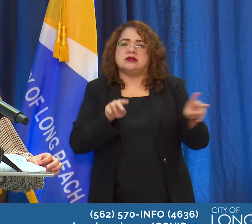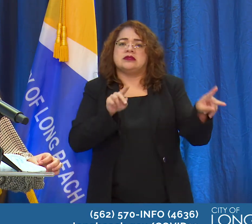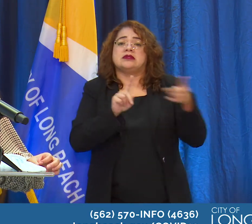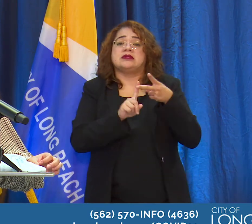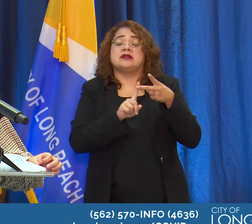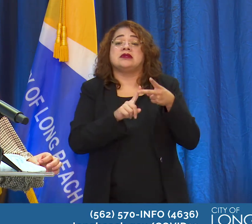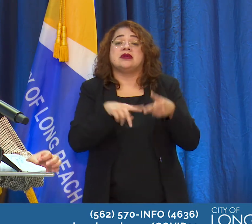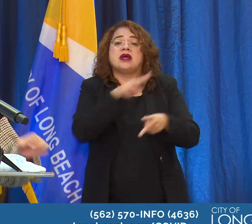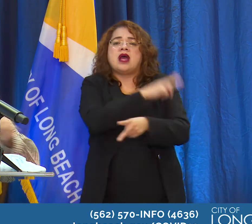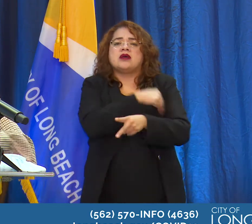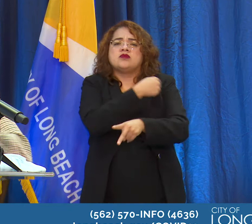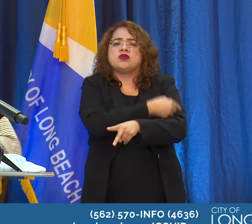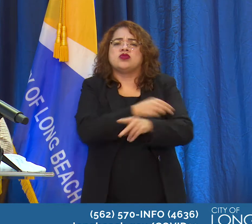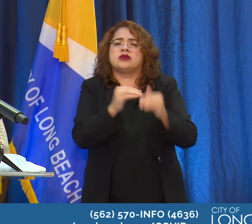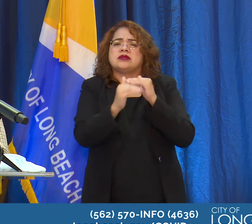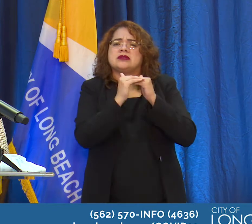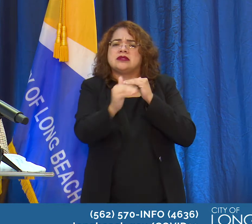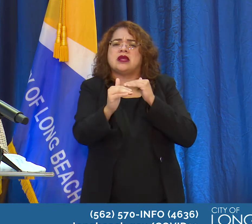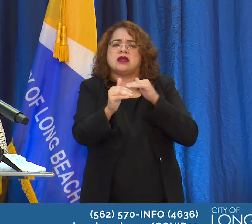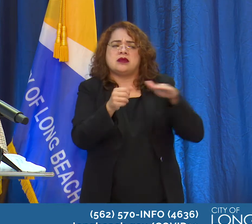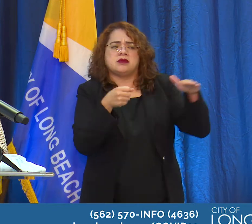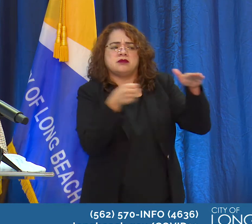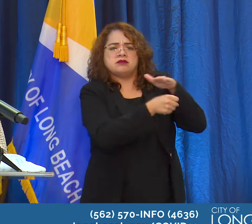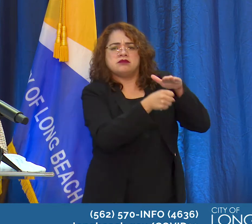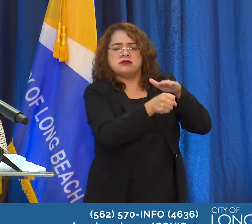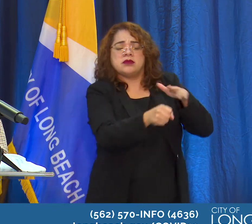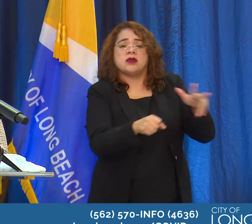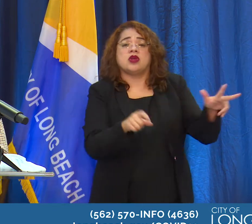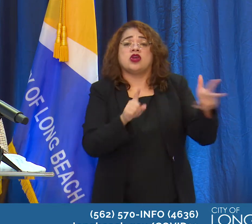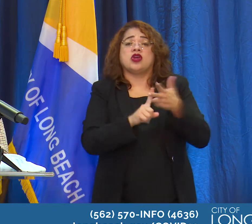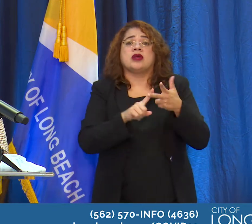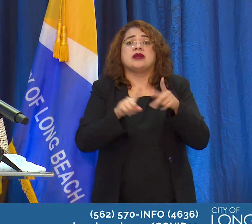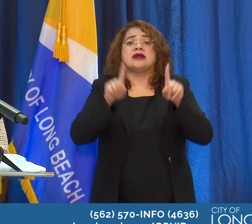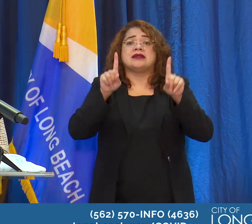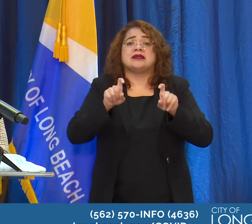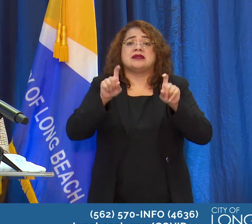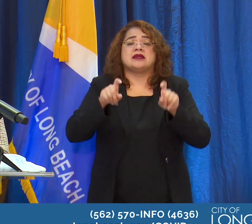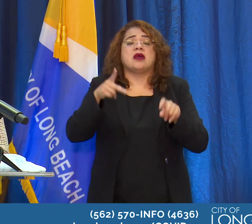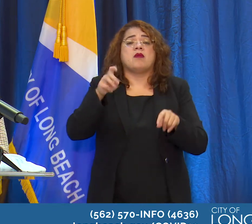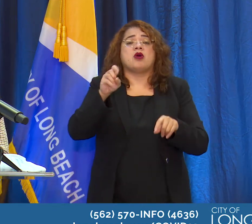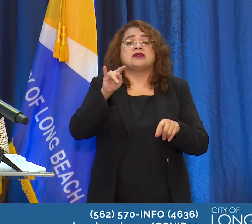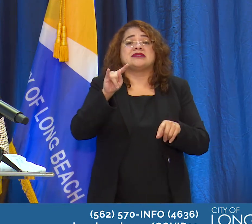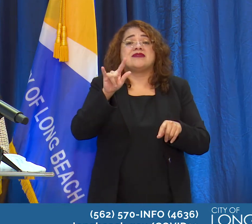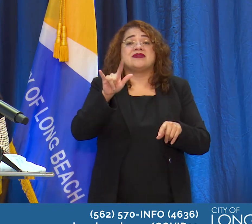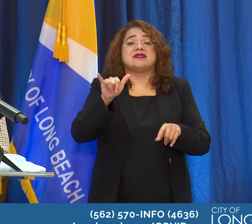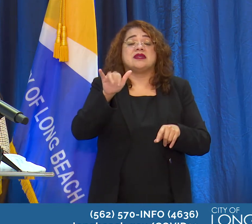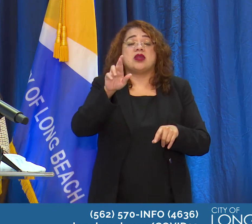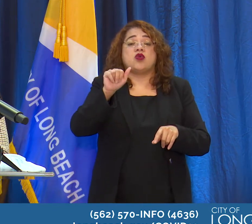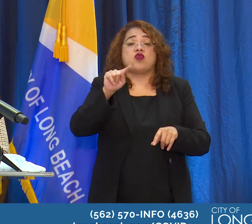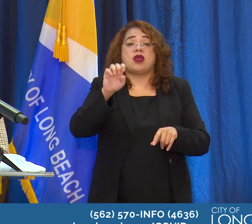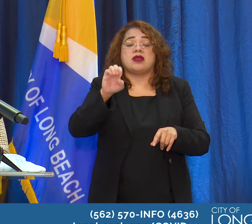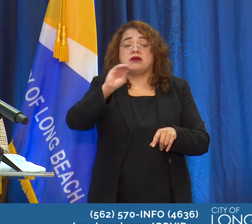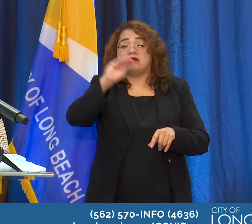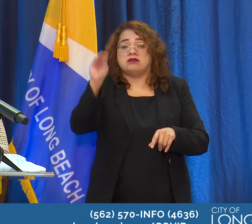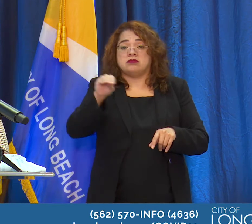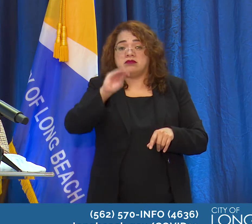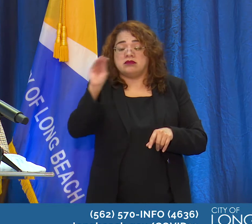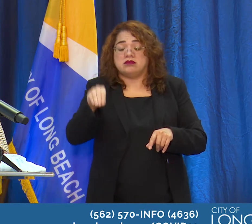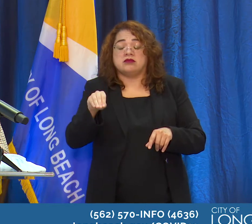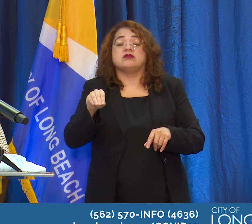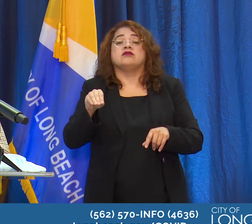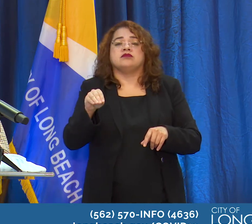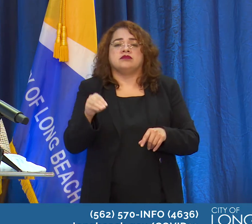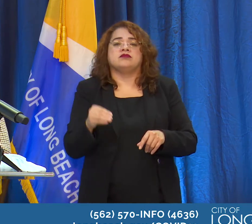es hospitalizaciones estables. La tercera, tasa de positividad. Esto es el porcentaje medio de pruebas